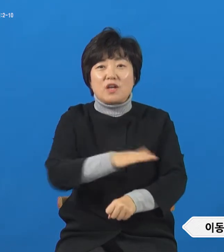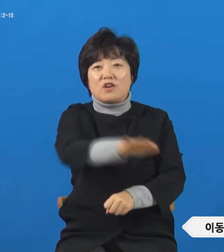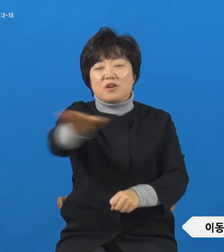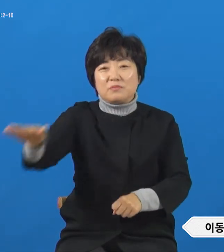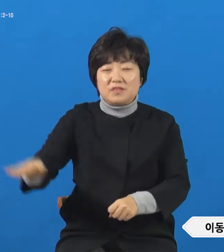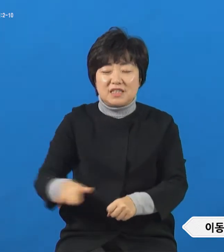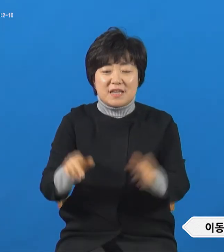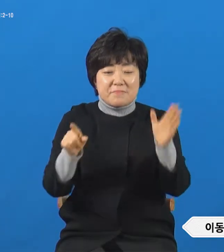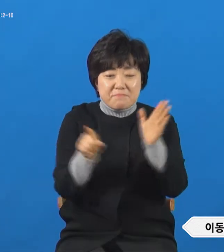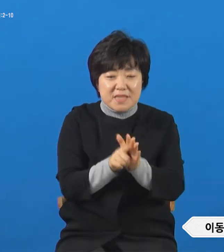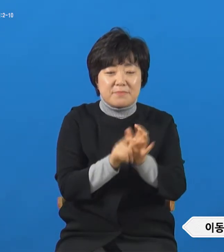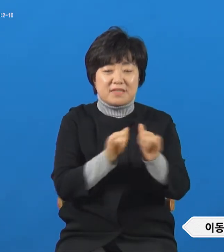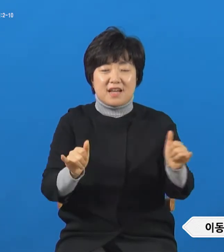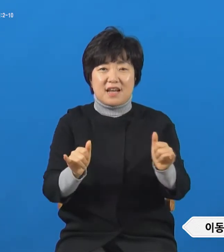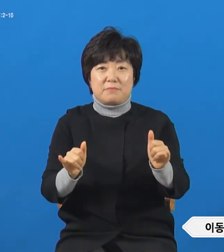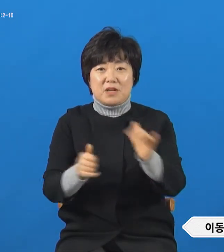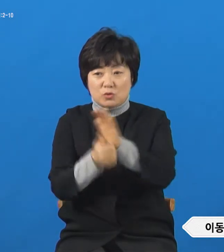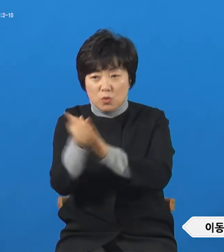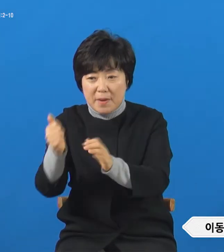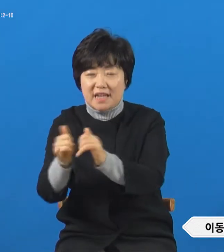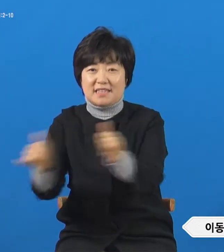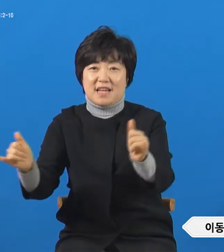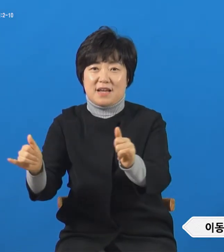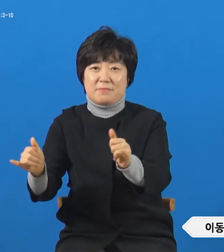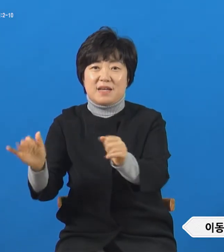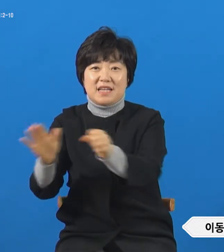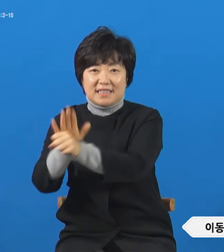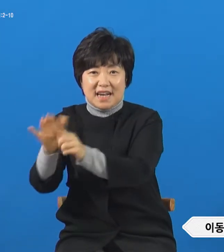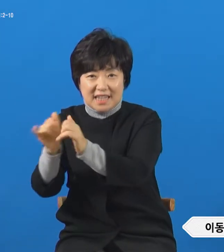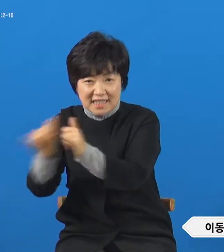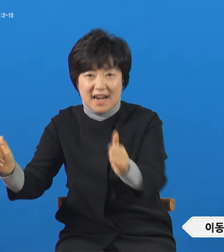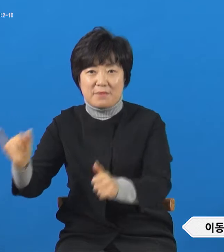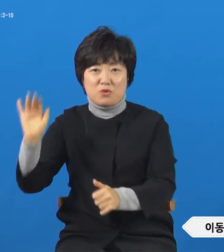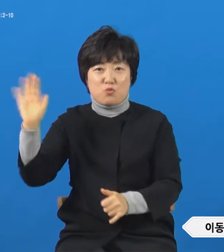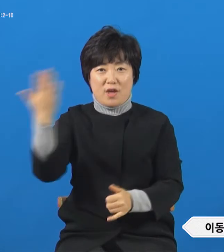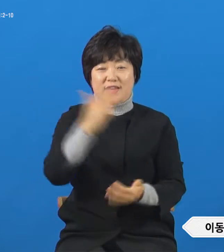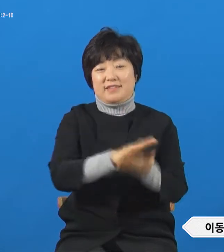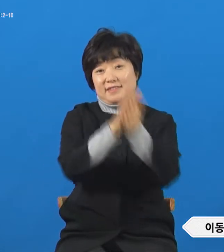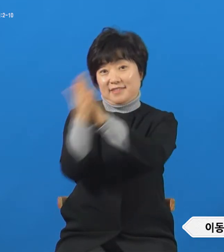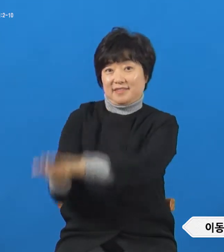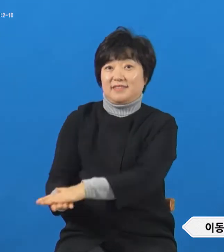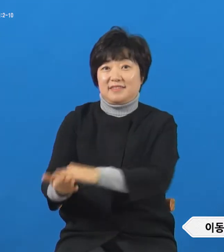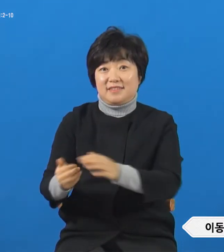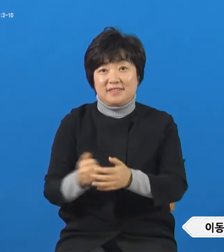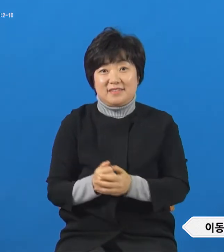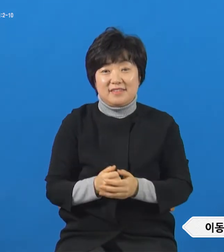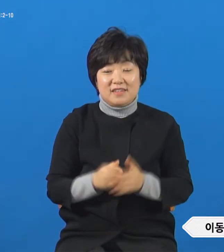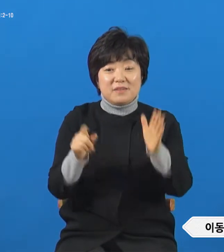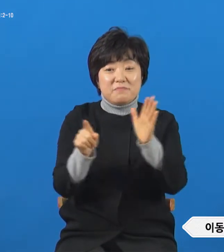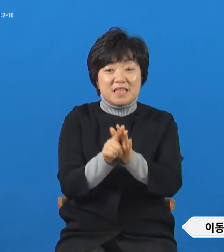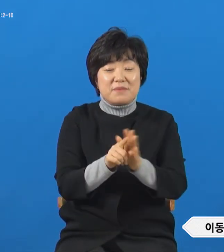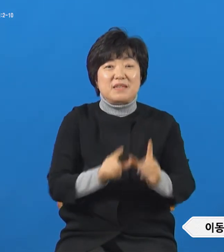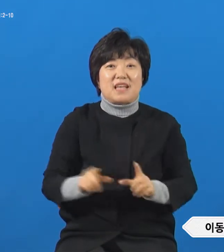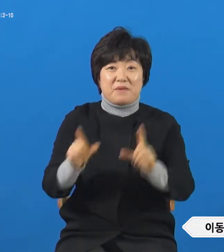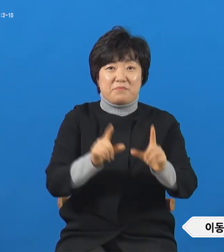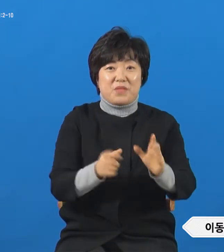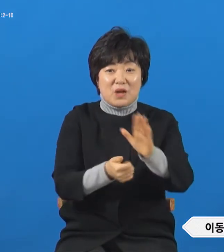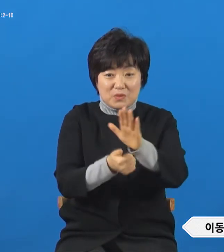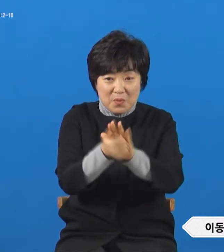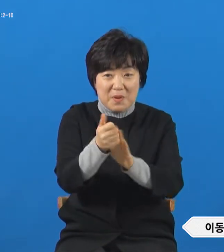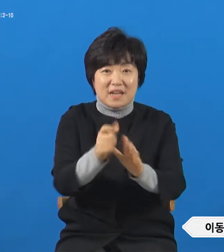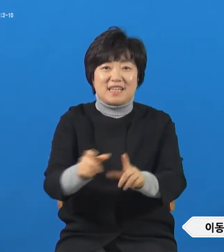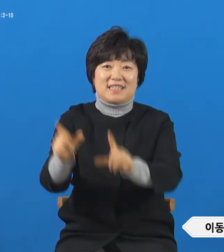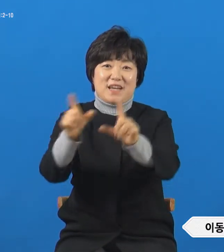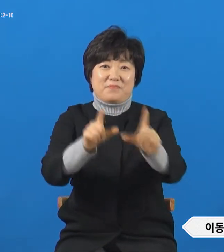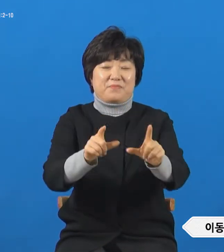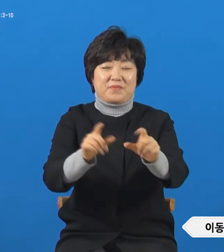되고 소망의 사람이 되고 사랑의 사람이 된다는 것입니다. 그리고 우리는 믿음의 삶을 살아요. 소망의